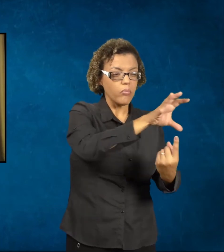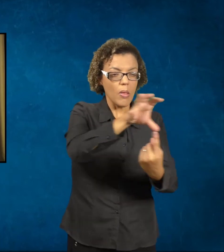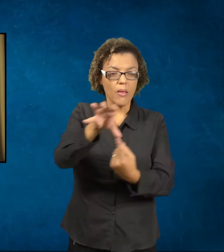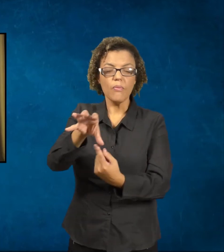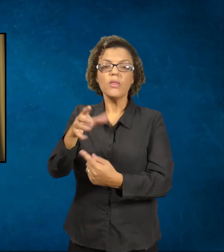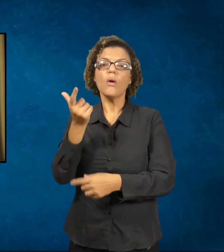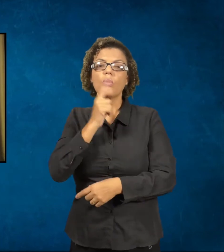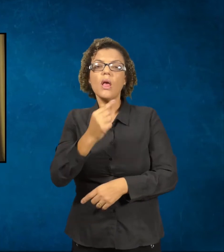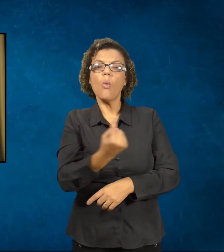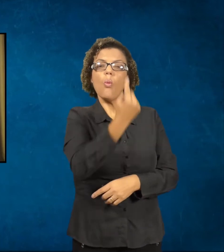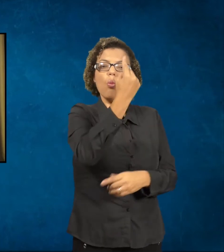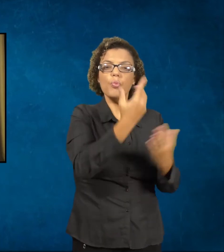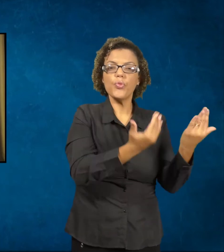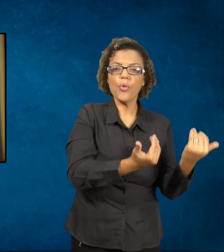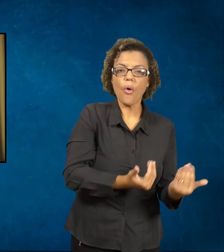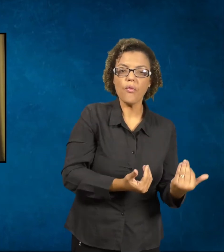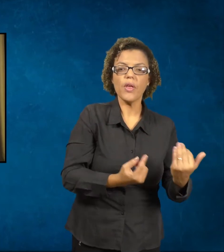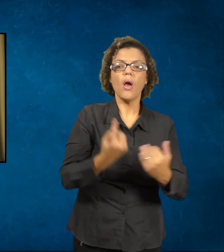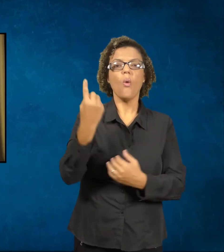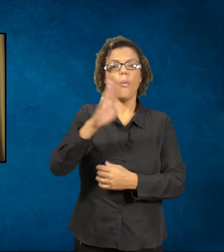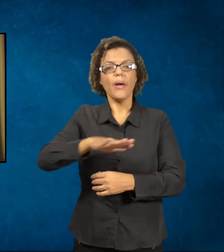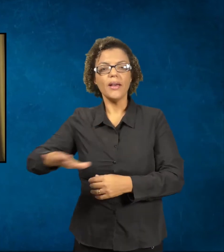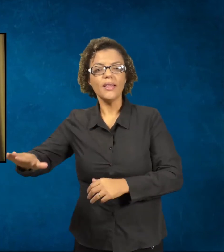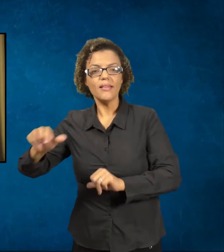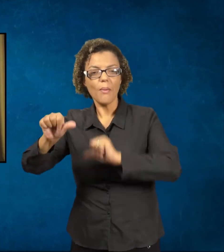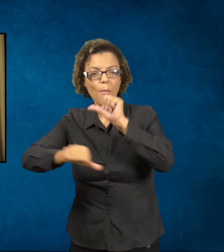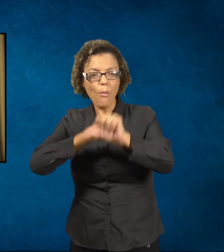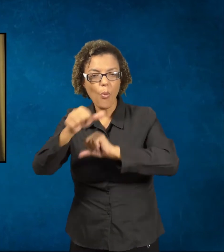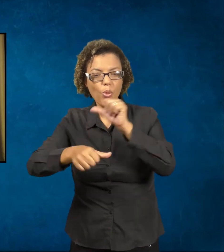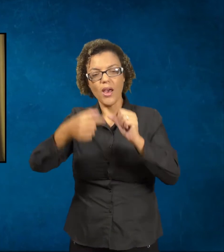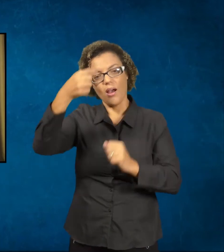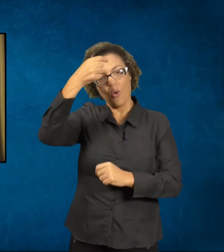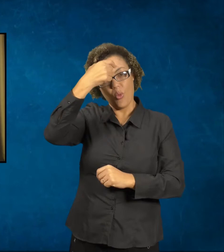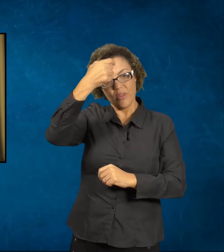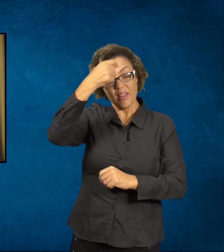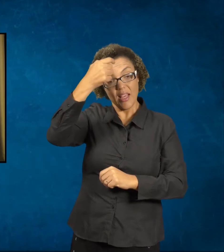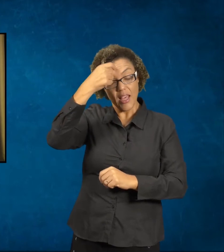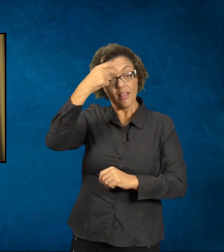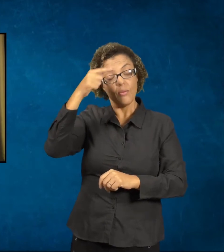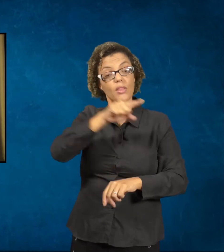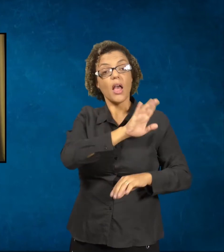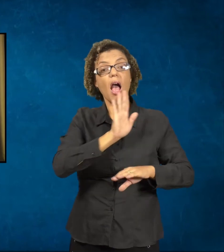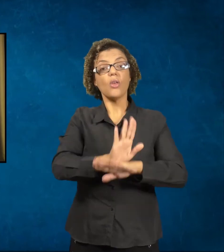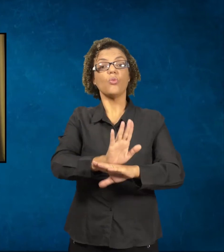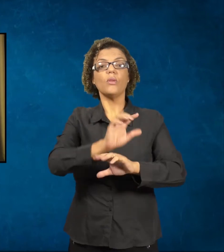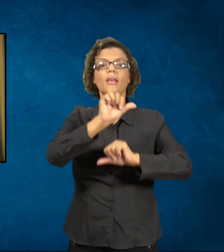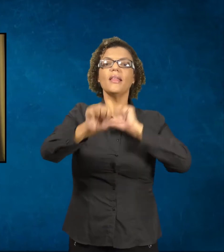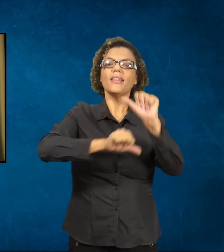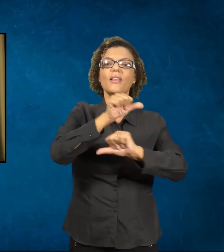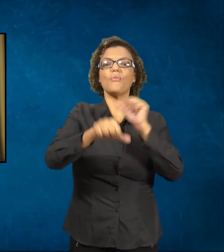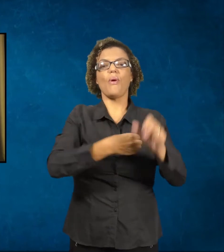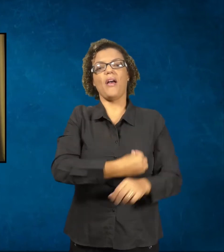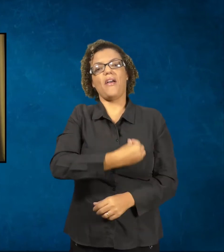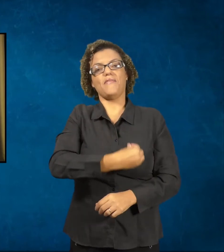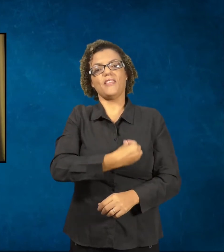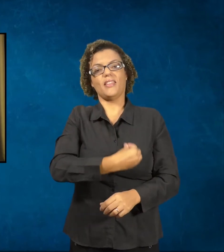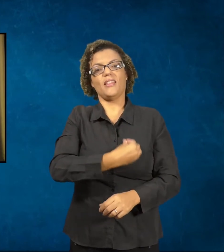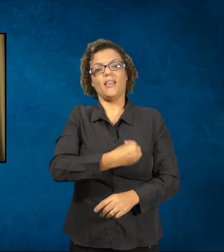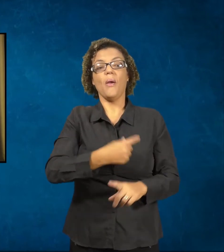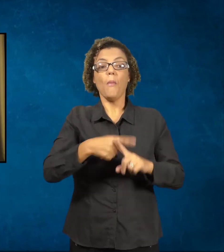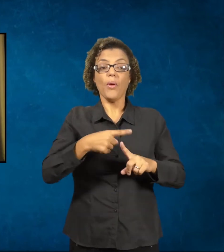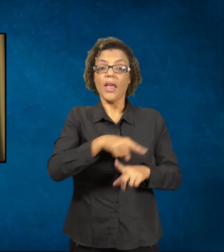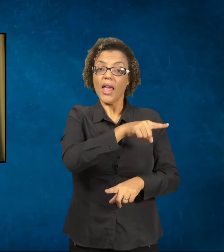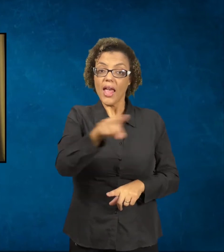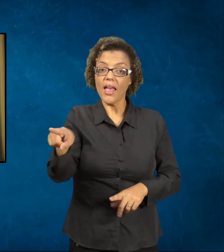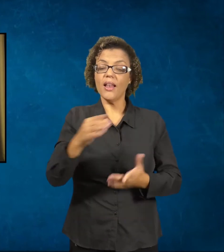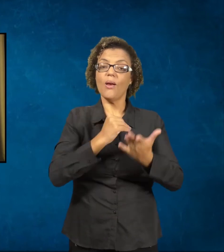a pensar assim, um adolescente, você inseriu um fator de transformação na vida desse único jovem que vai ser sensacional. E